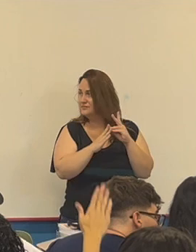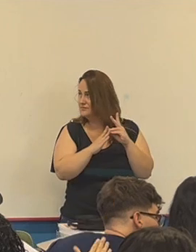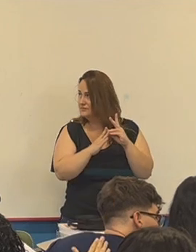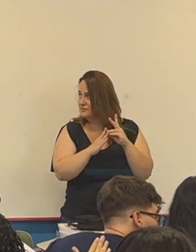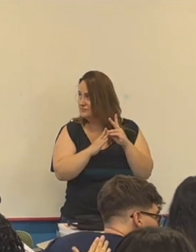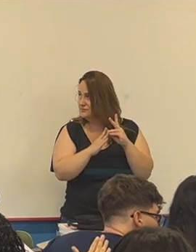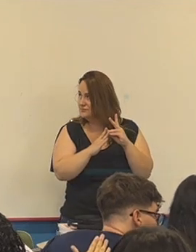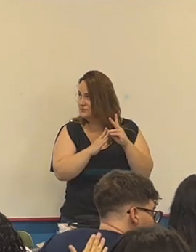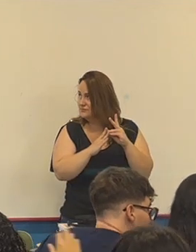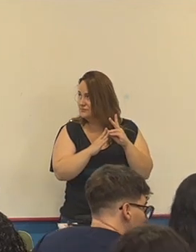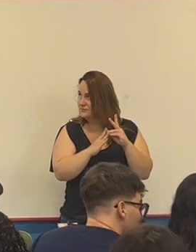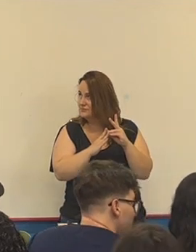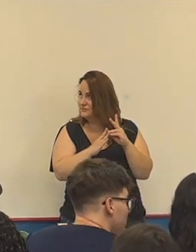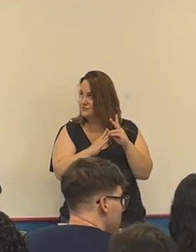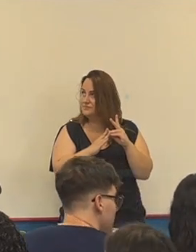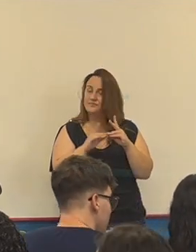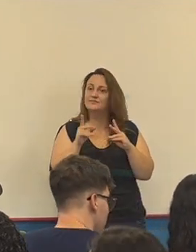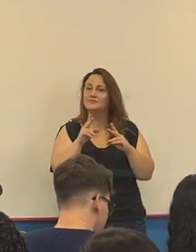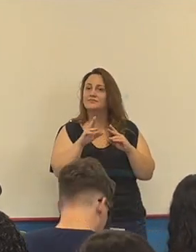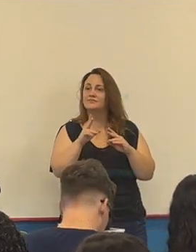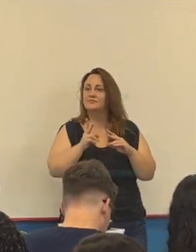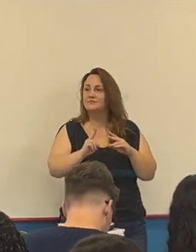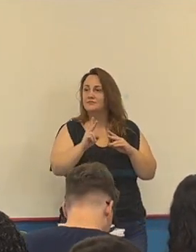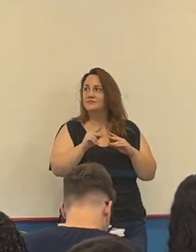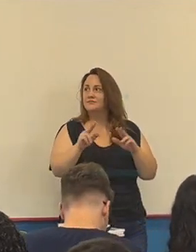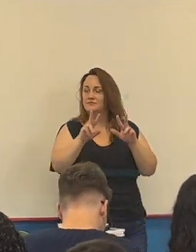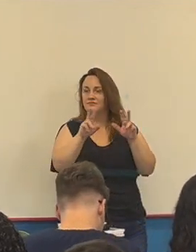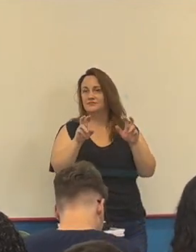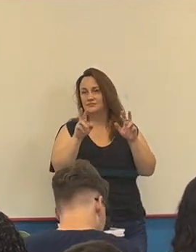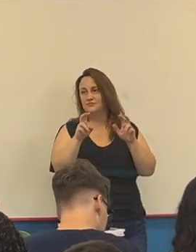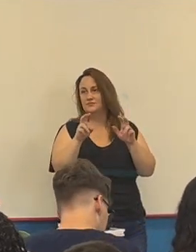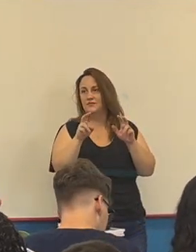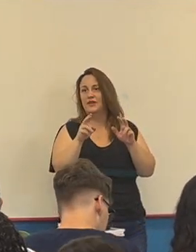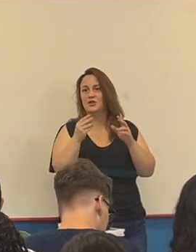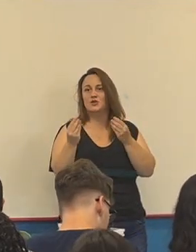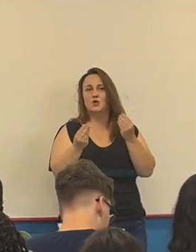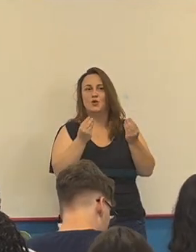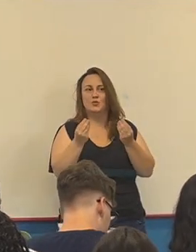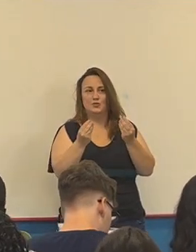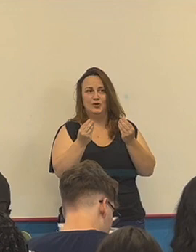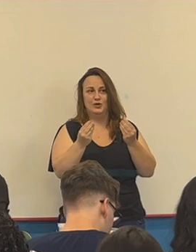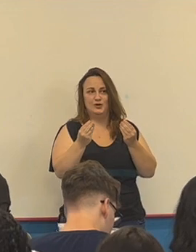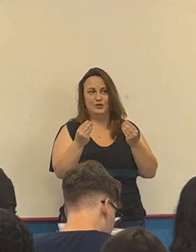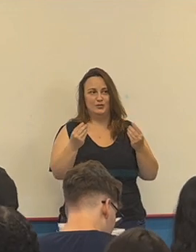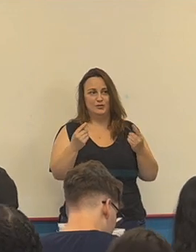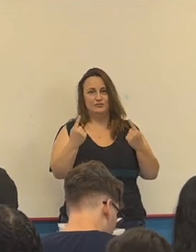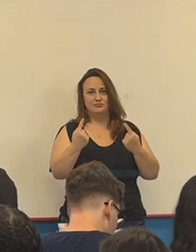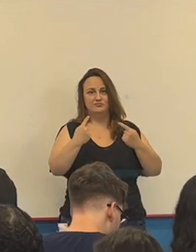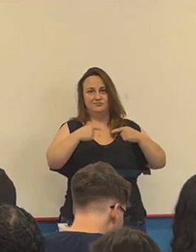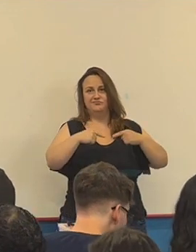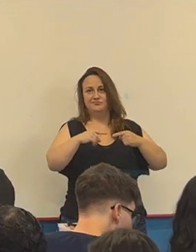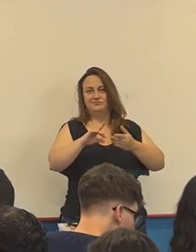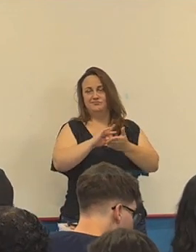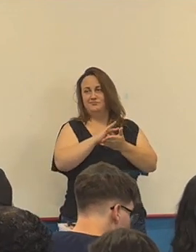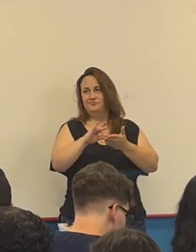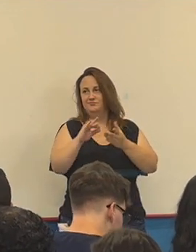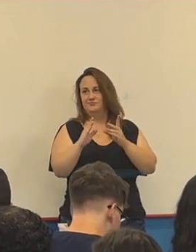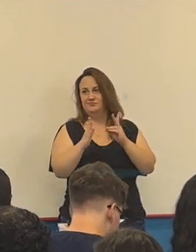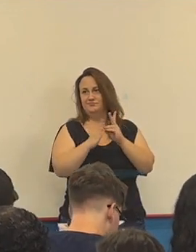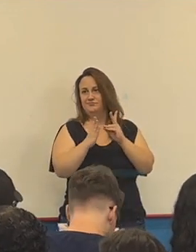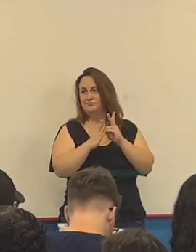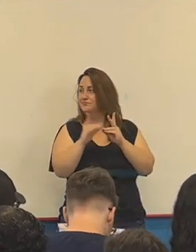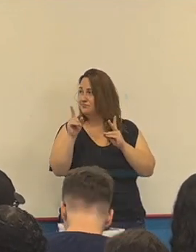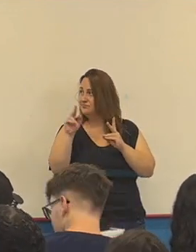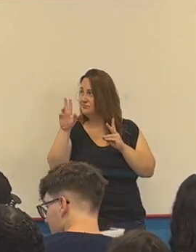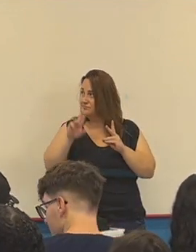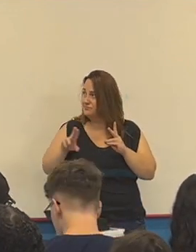Esse meio aqui fala de todas essas questões da fronteira que tem no Brasil e a população indígena que tem lá. Então eu